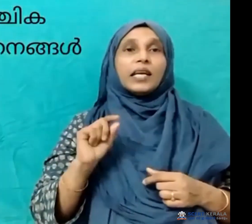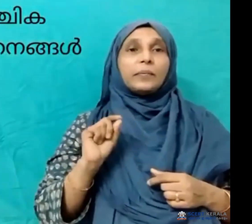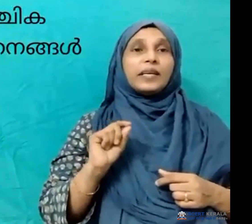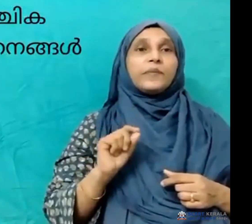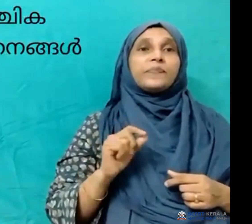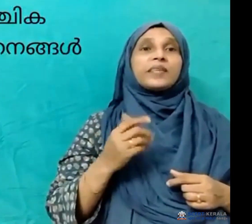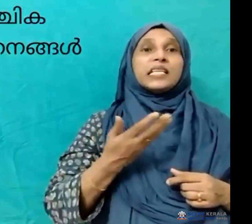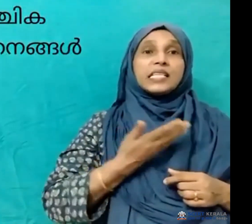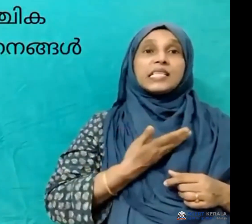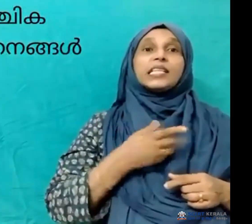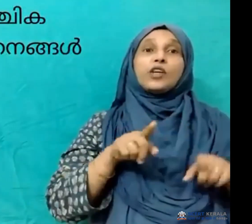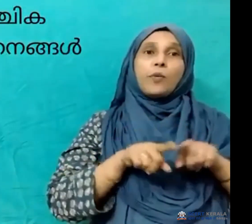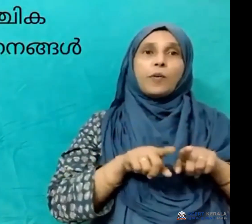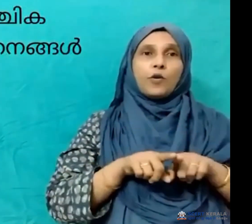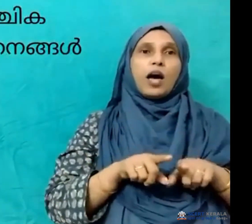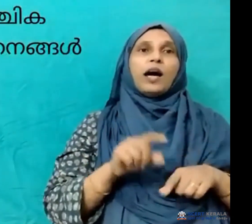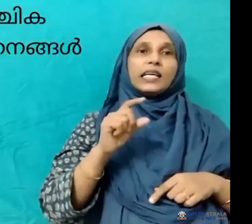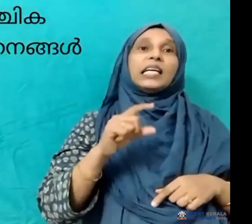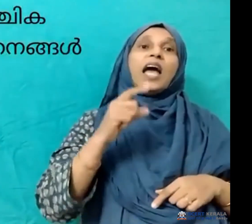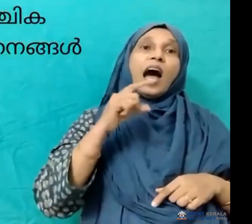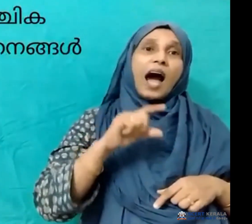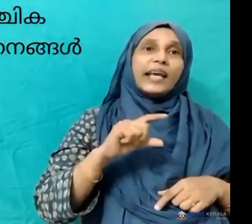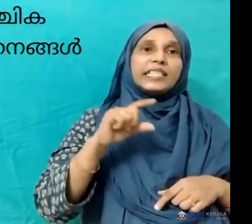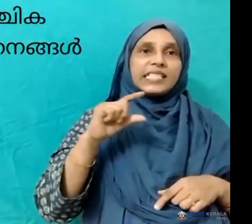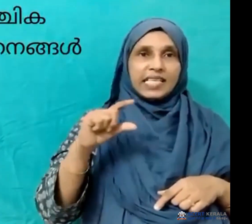എന്താണ് പേര്? ഇഷ്ടത്തിന് ഒപ്പമുള്ള, അതാണ് ഐച്ഛിക